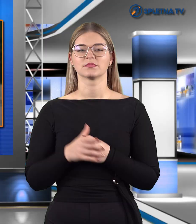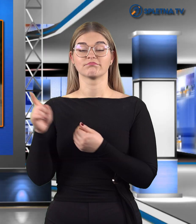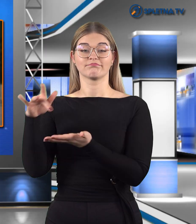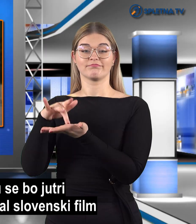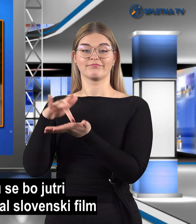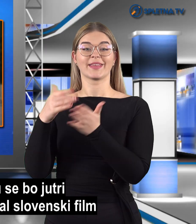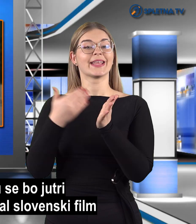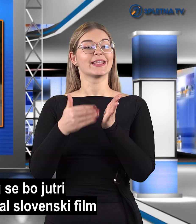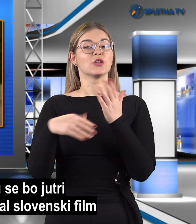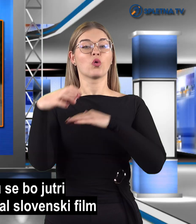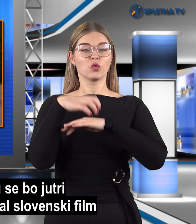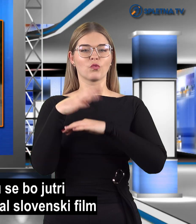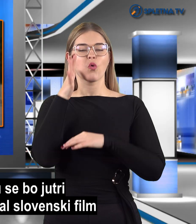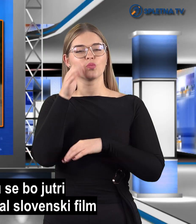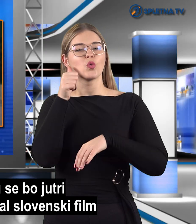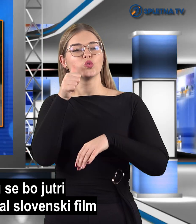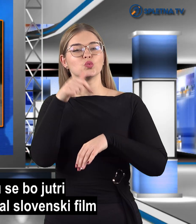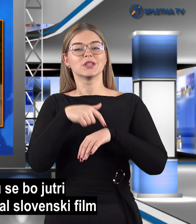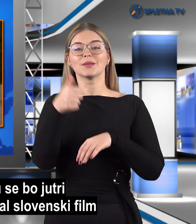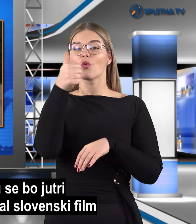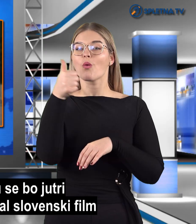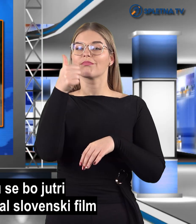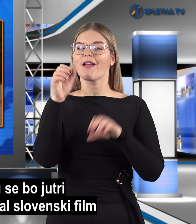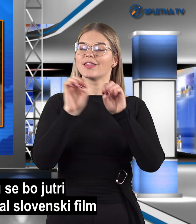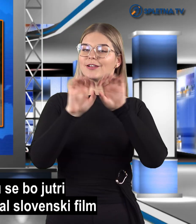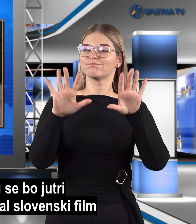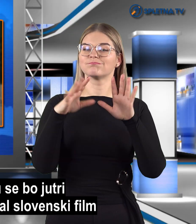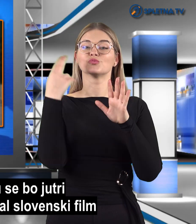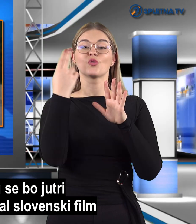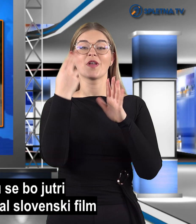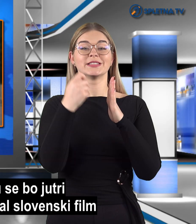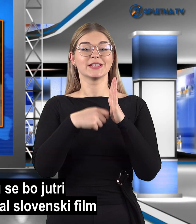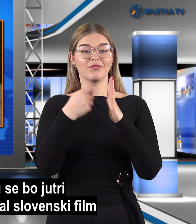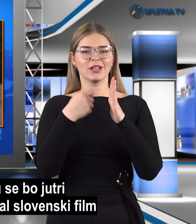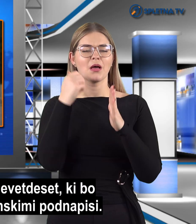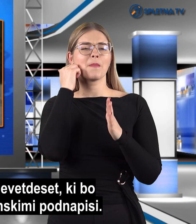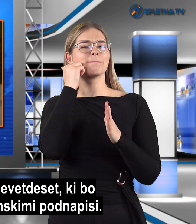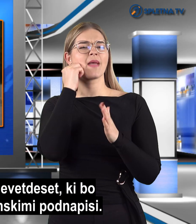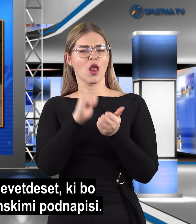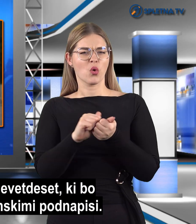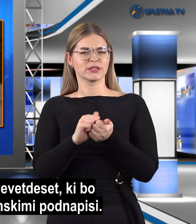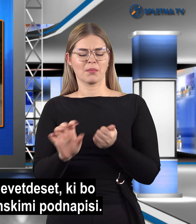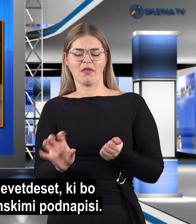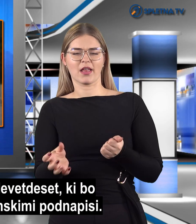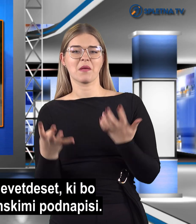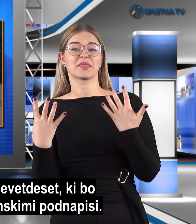V Kinodvoru se bo jutri ob 13. uri predvajal slovenski film Belo se pere na 90, ki bo opremljen s